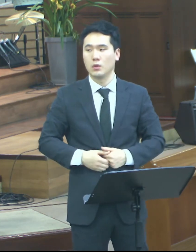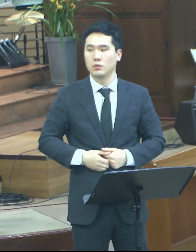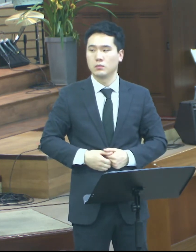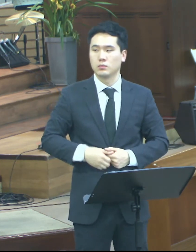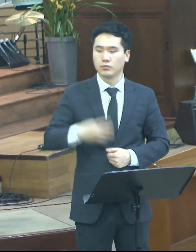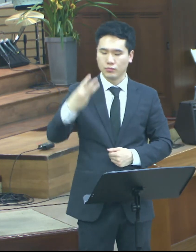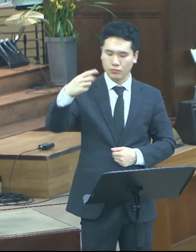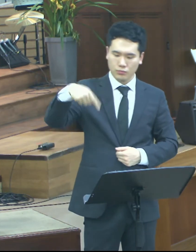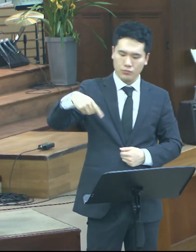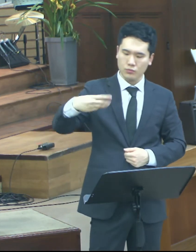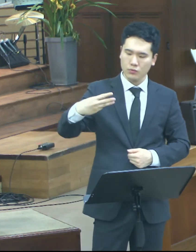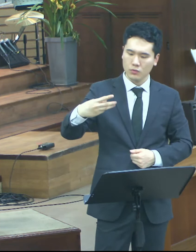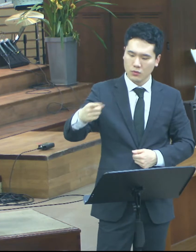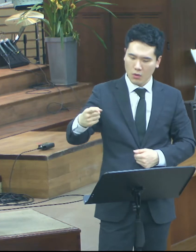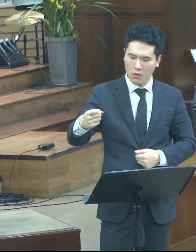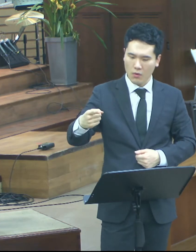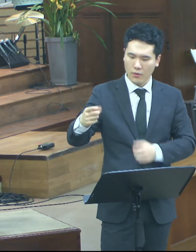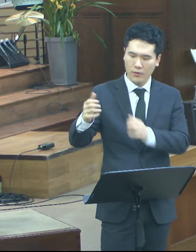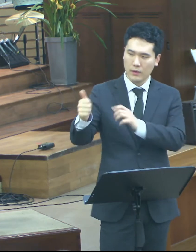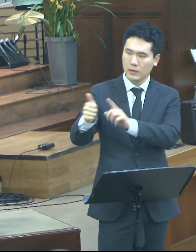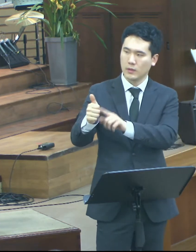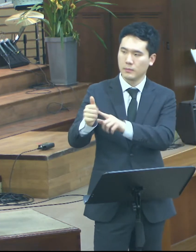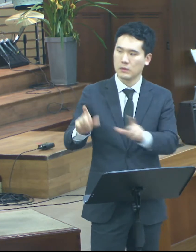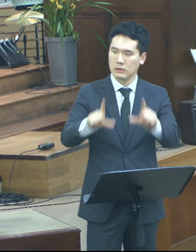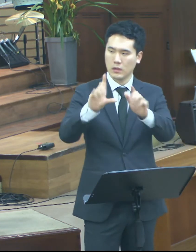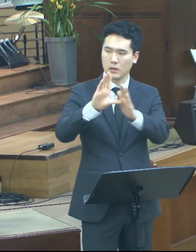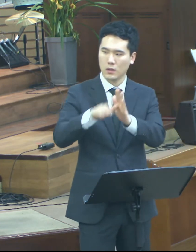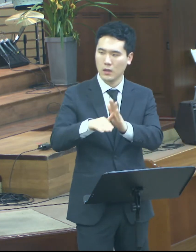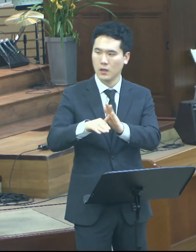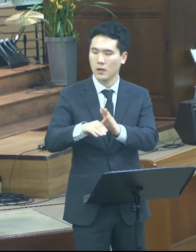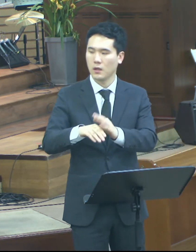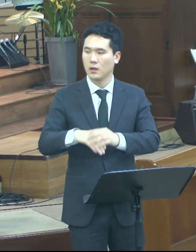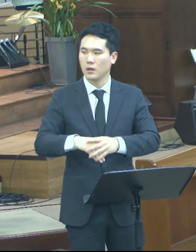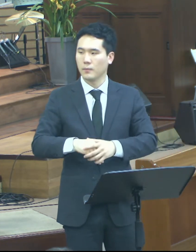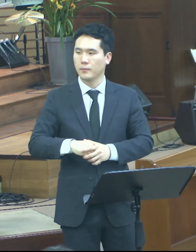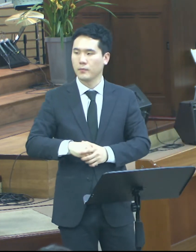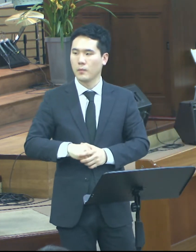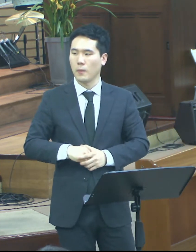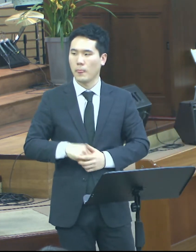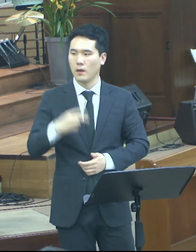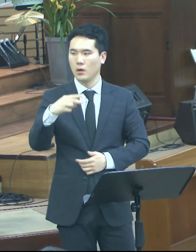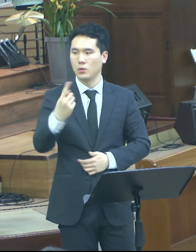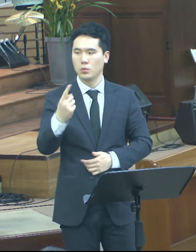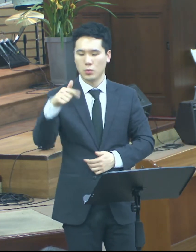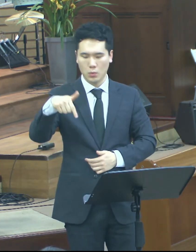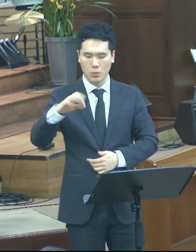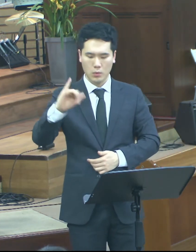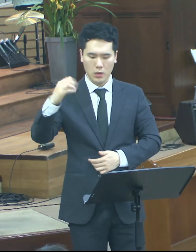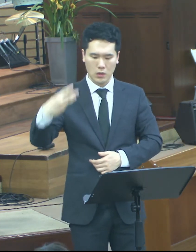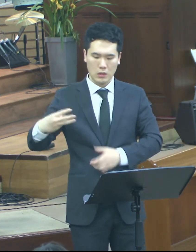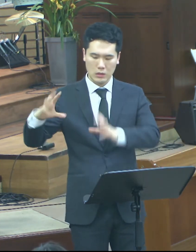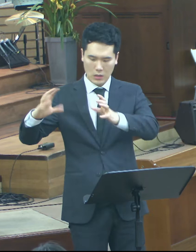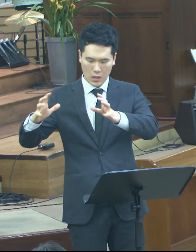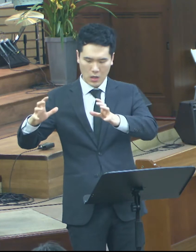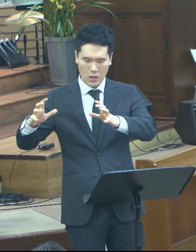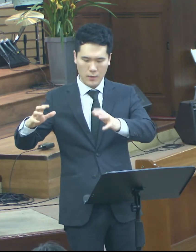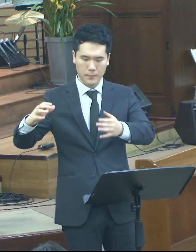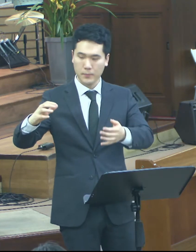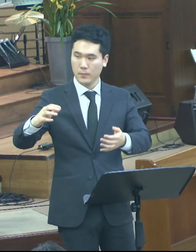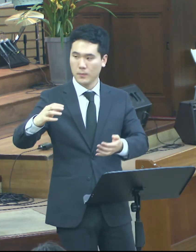재산이었습니다. 교회는 조직을 통해 독일 내 총 수입의 5분의 2가 로마로